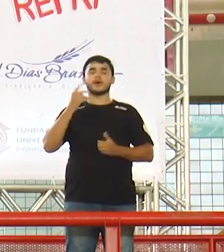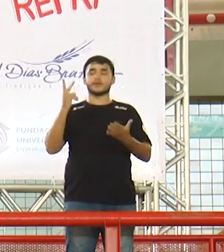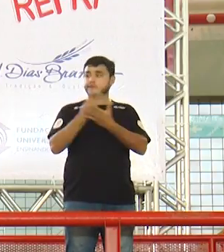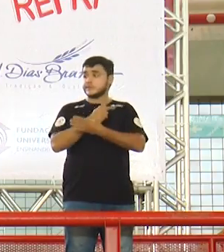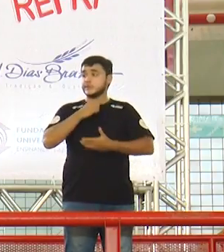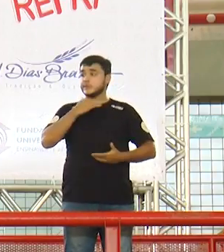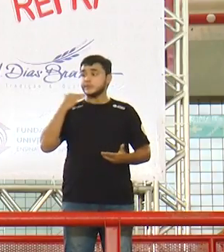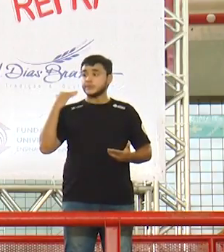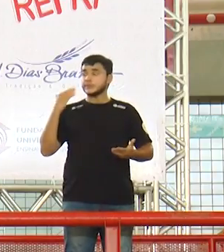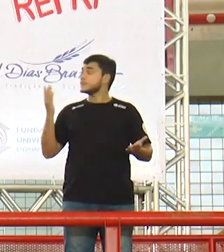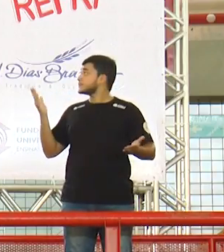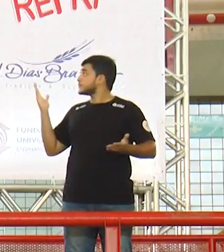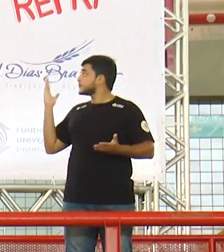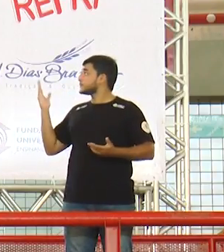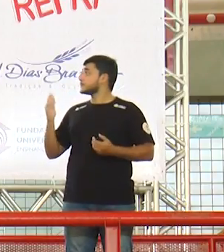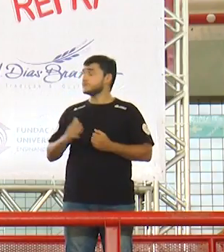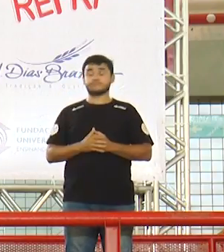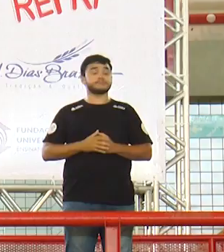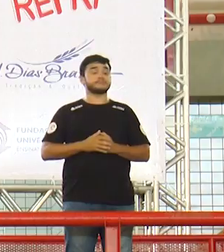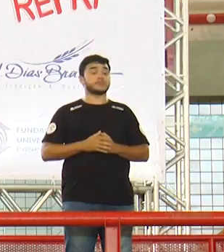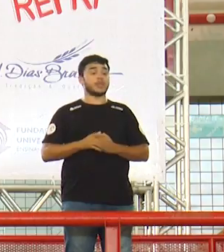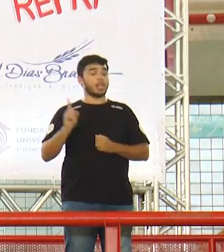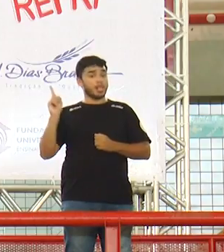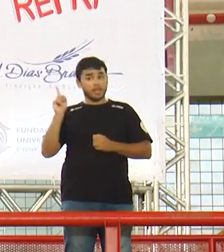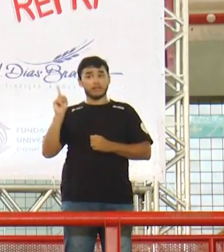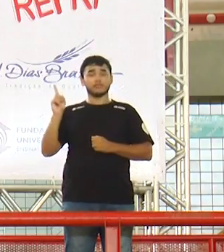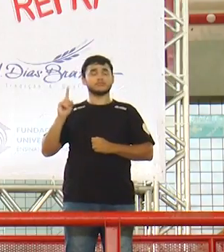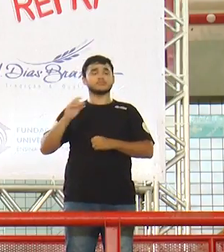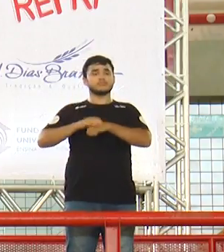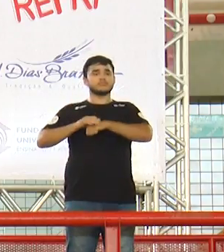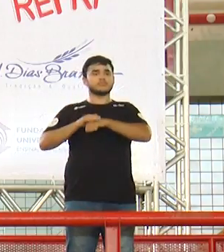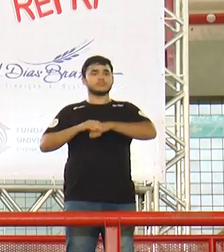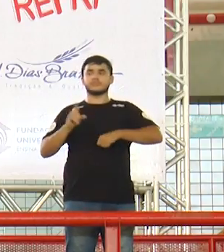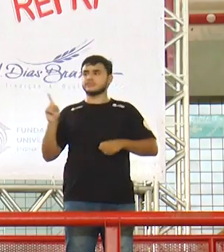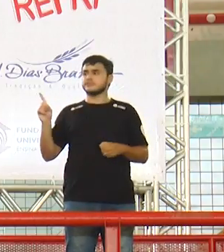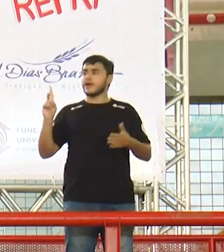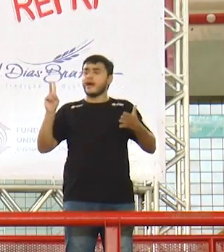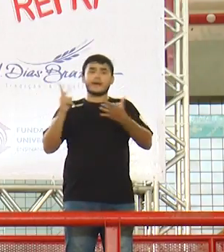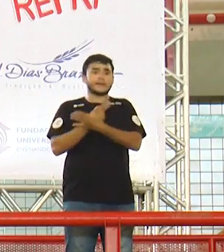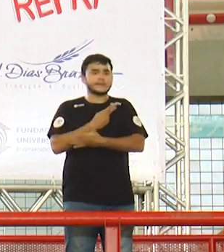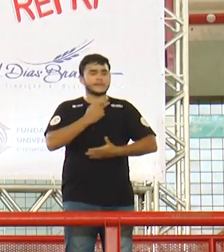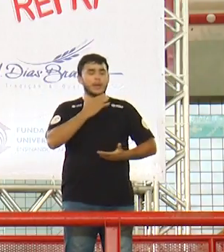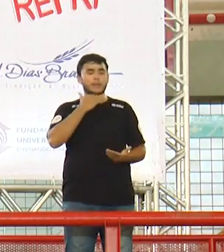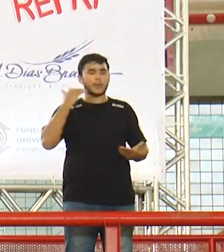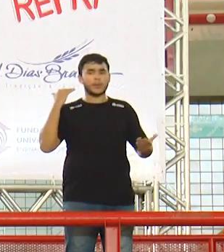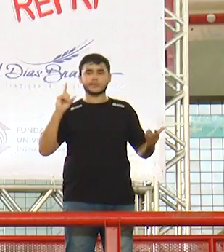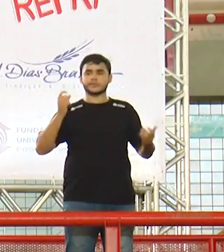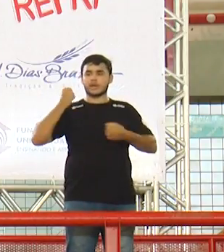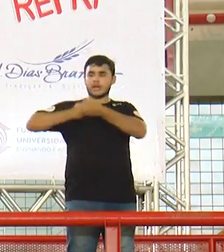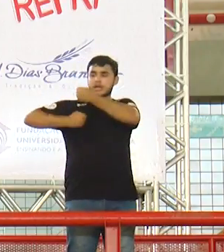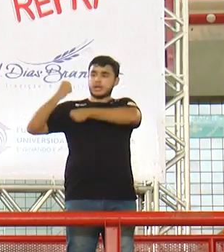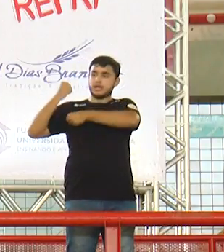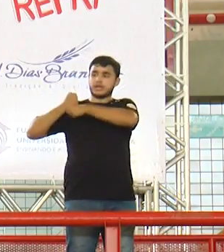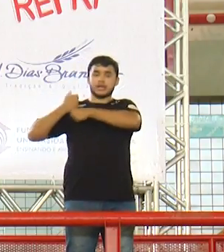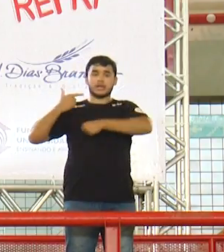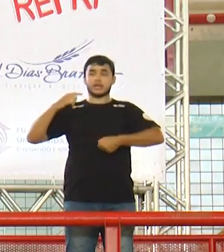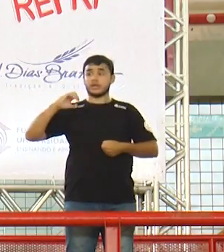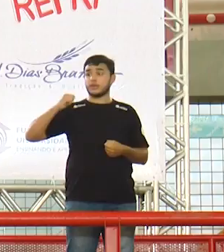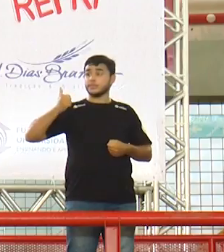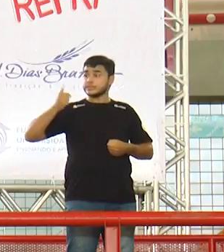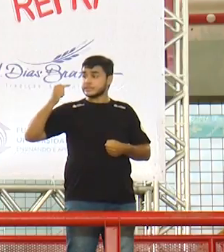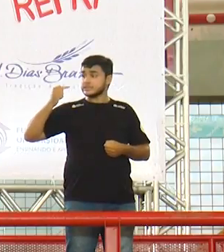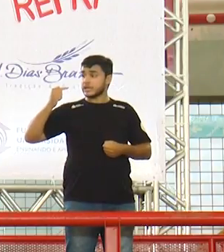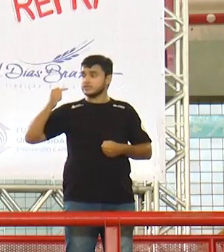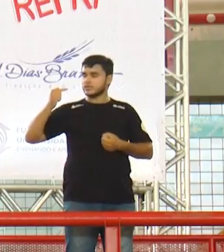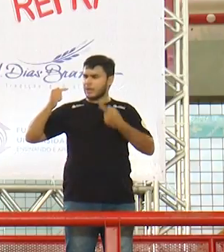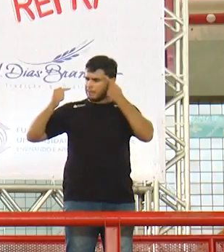Belchior. Eu até costumo dizer que o Belchior, na verdade, ele não faleceu ano passado. Ele nasceu para muita gente